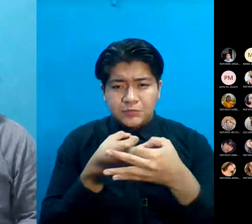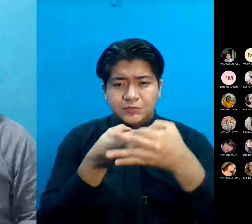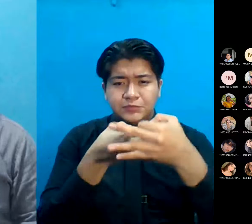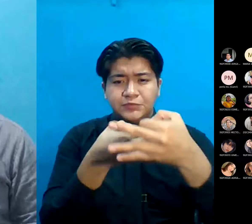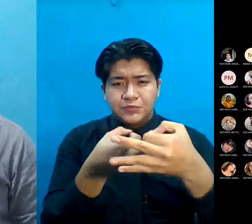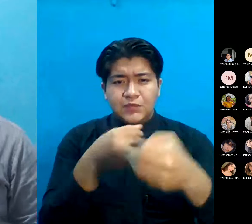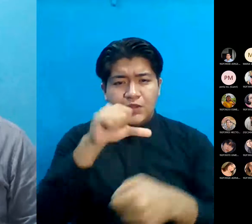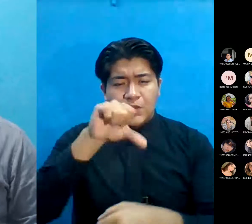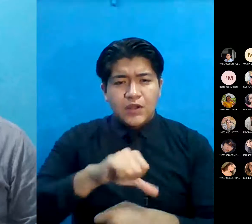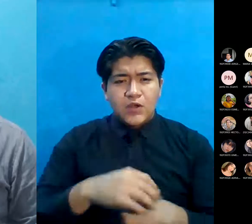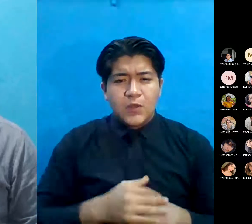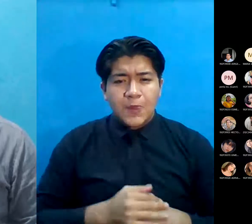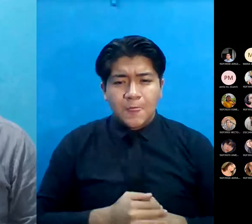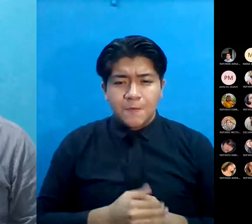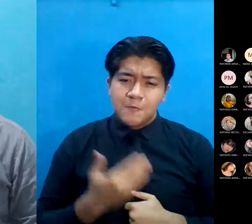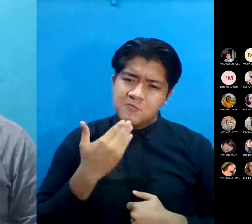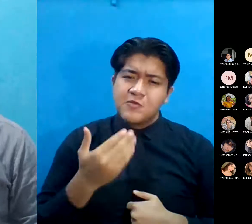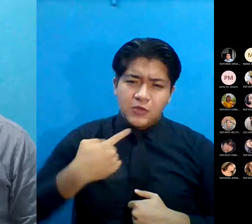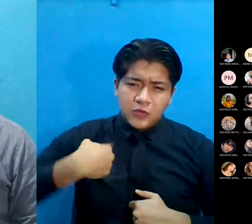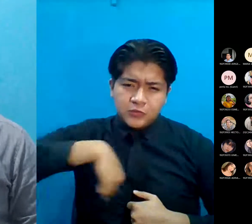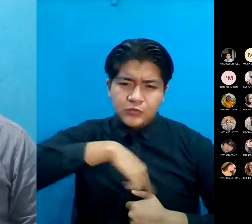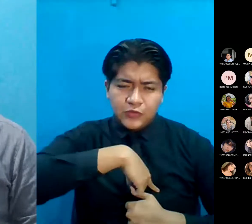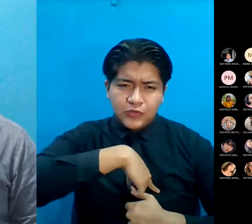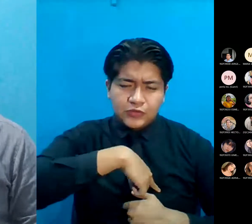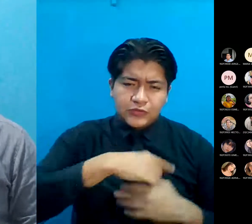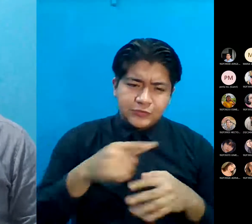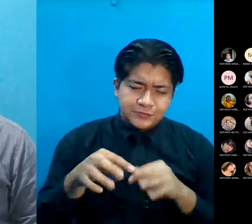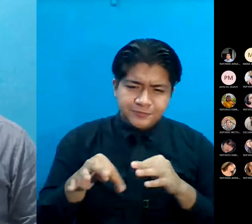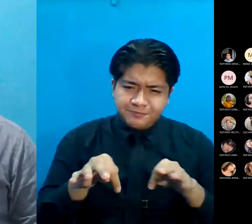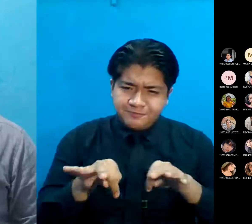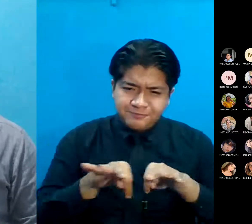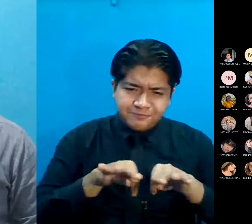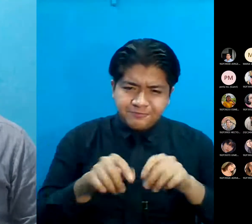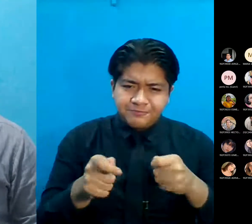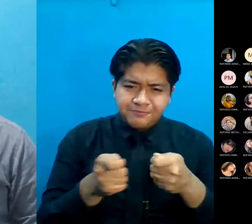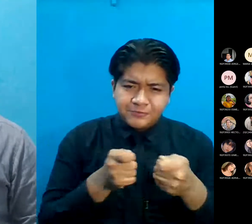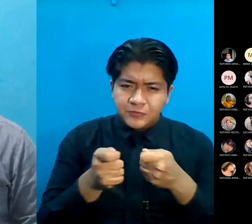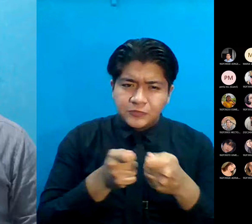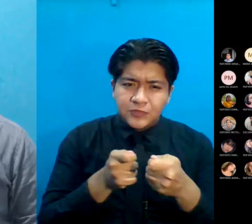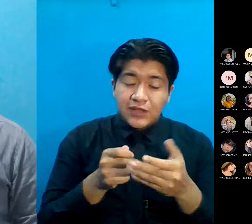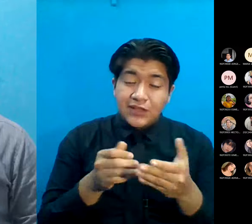hicimos esta coordinación. Pero desgraciadamente,